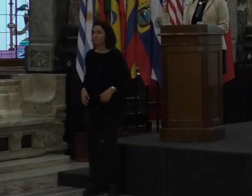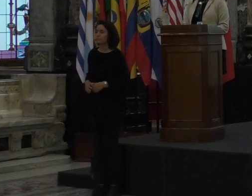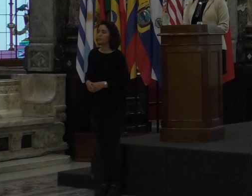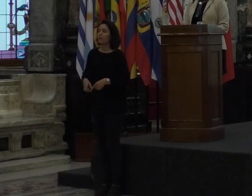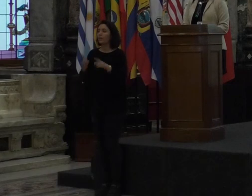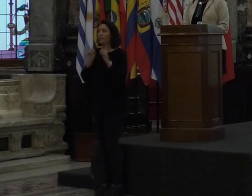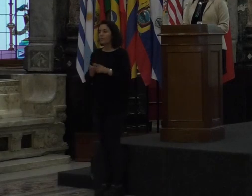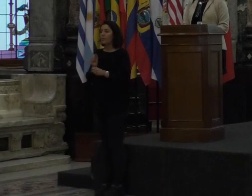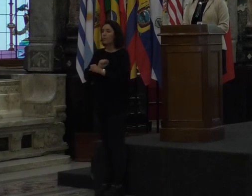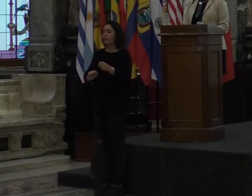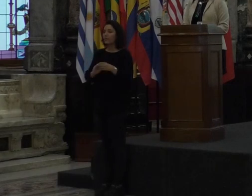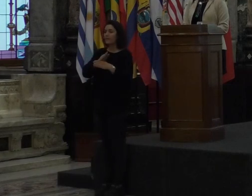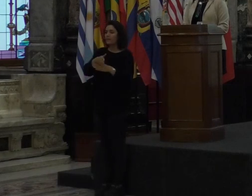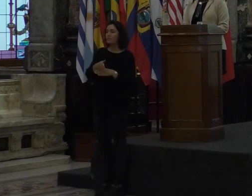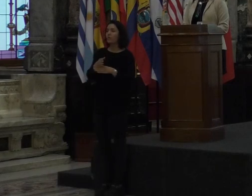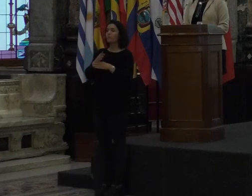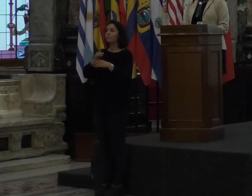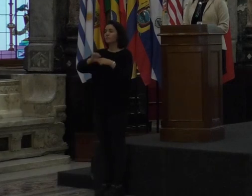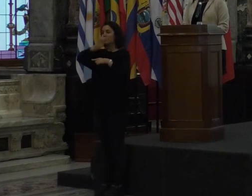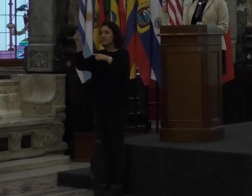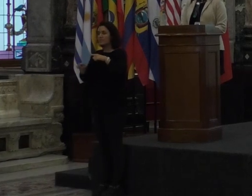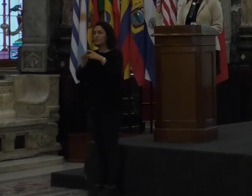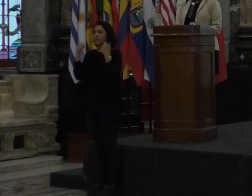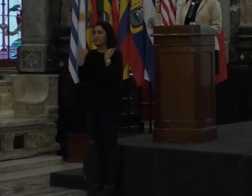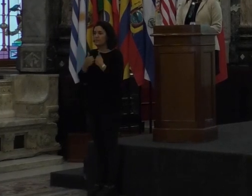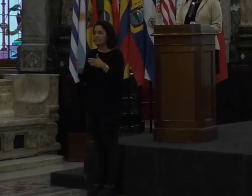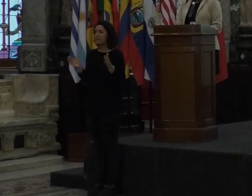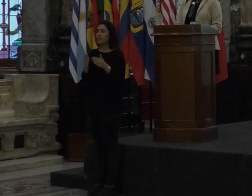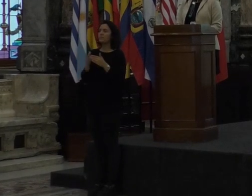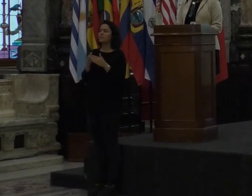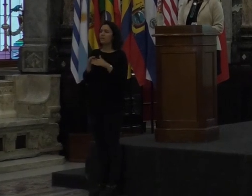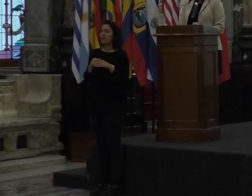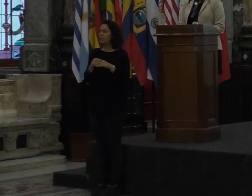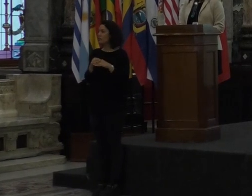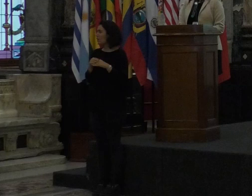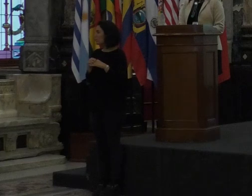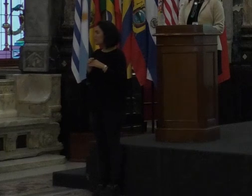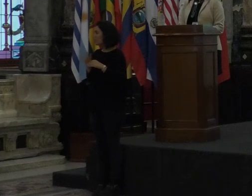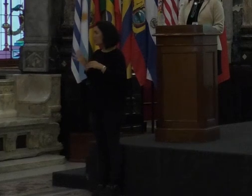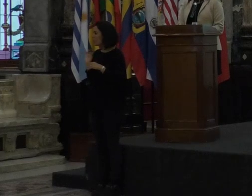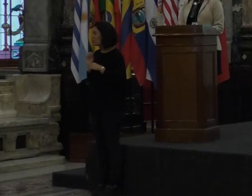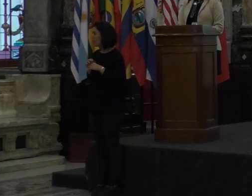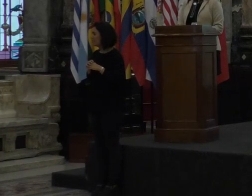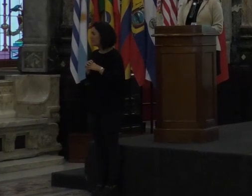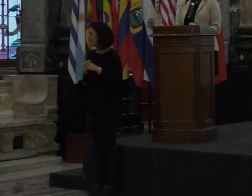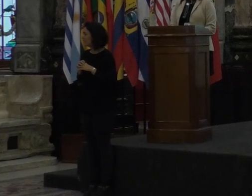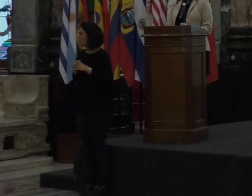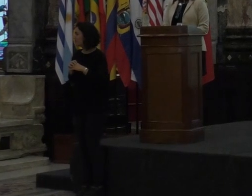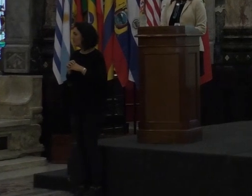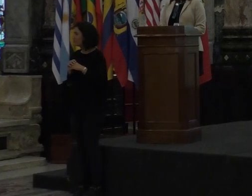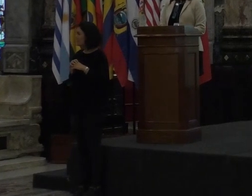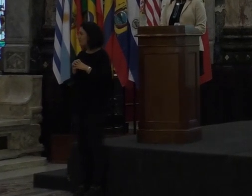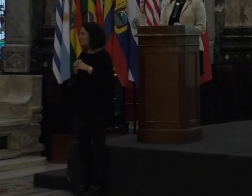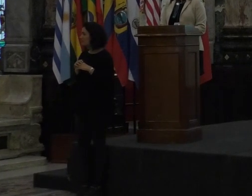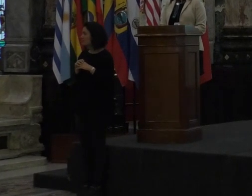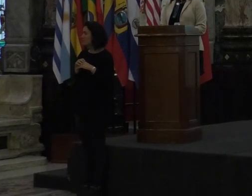de ingreso y cursada del ciclo inicial en el Centro Universitario Regional del Este. Se encuentra en proceso de elaboración y